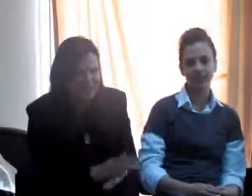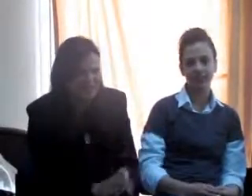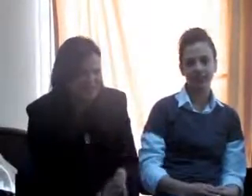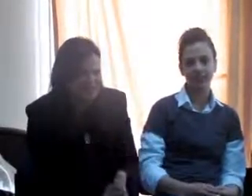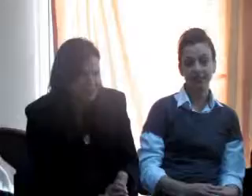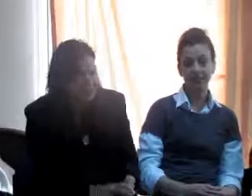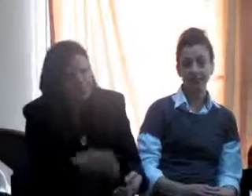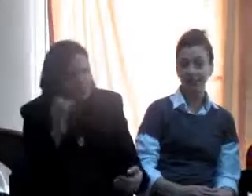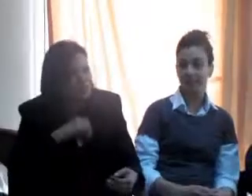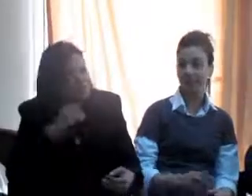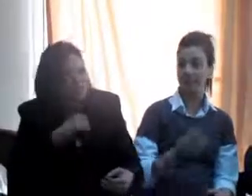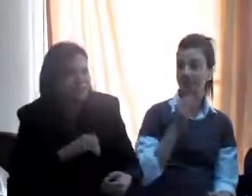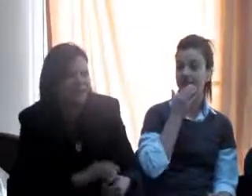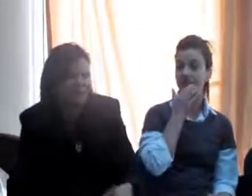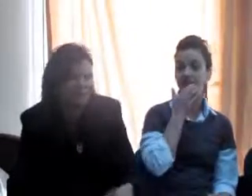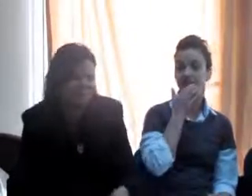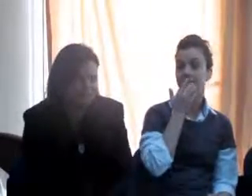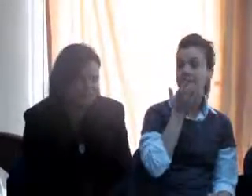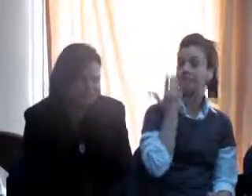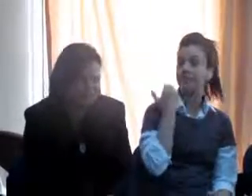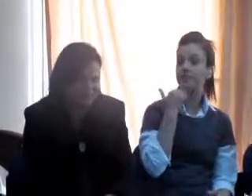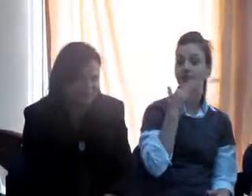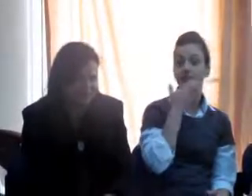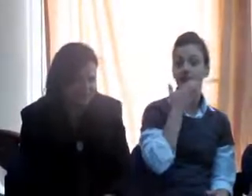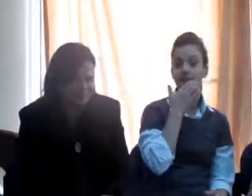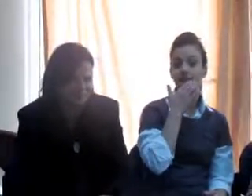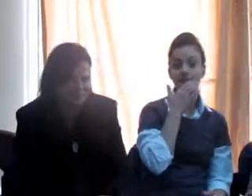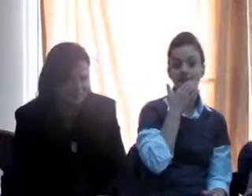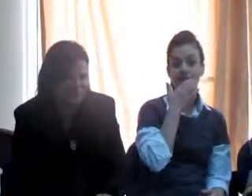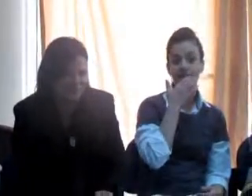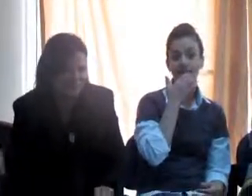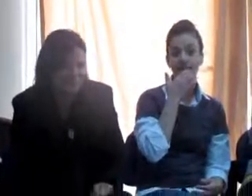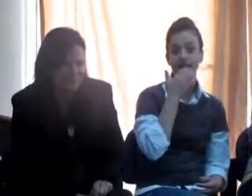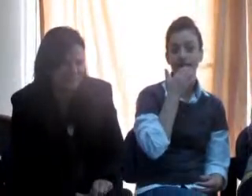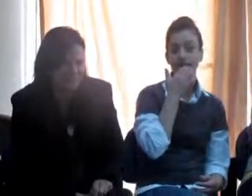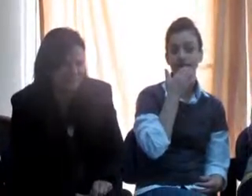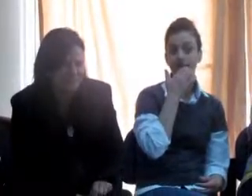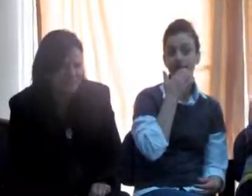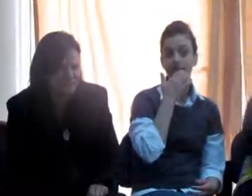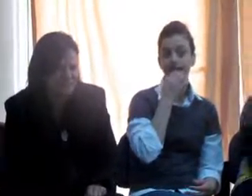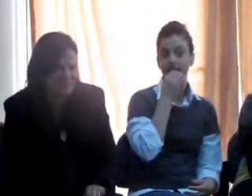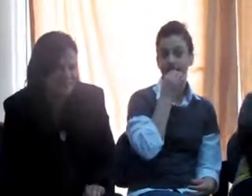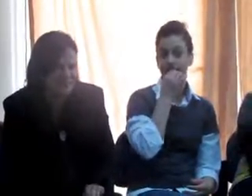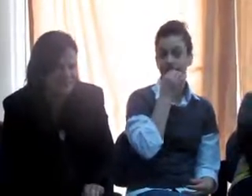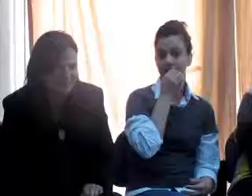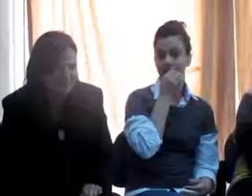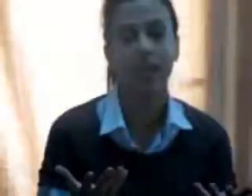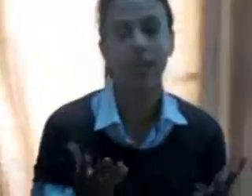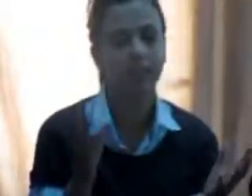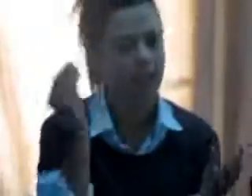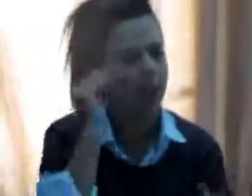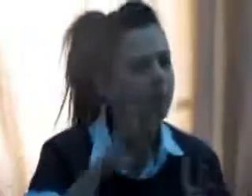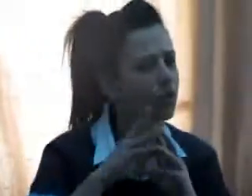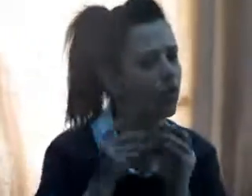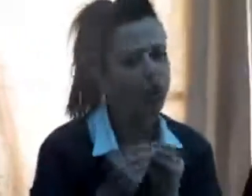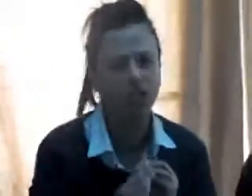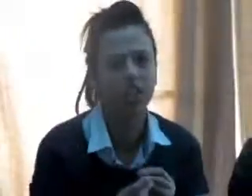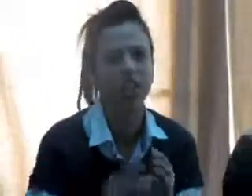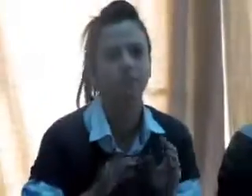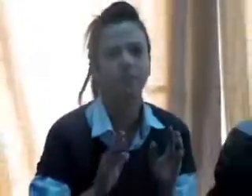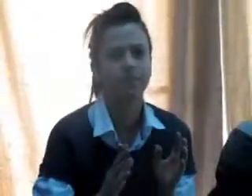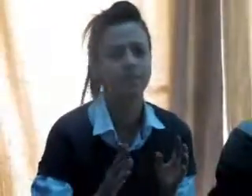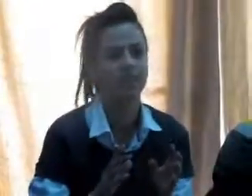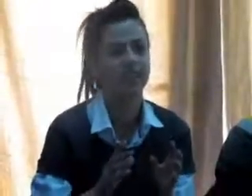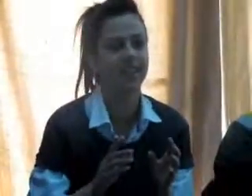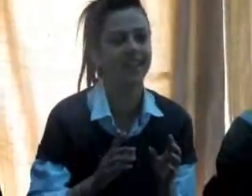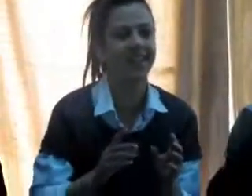الإشي. مش من ممنوع يضل حتى كانت تقريبا بتذكر إنك بكيتي في مرحلة وأنت مستفيدة.